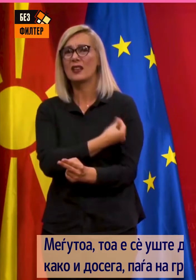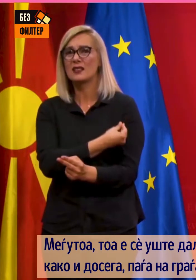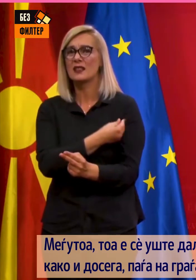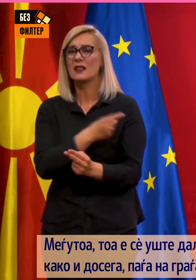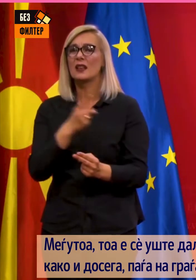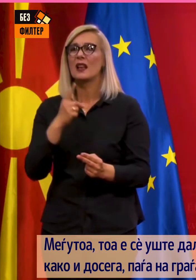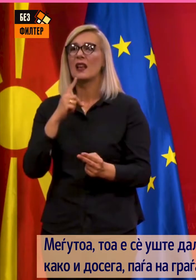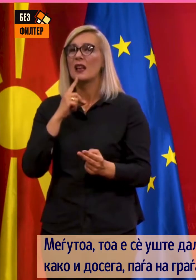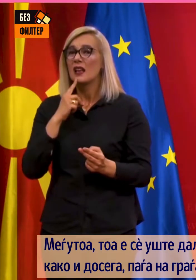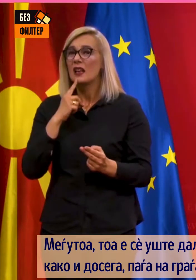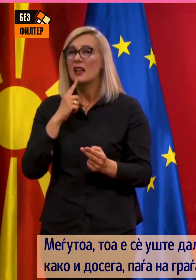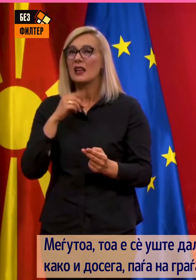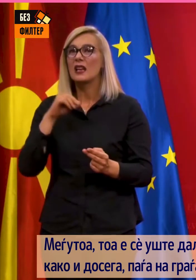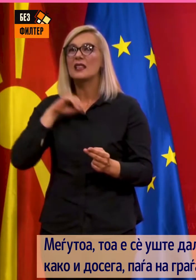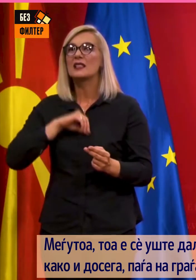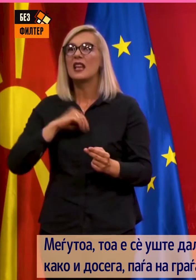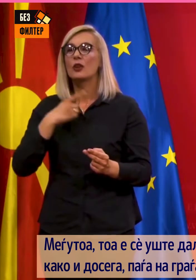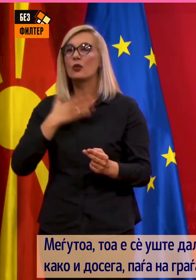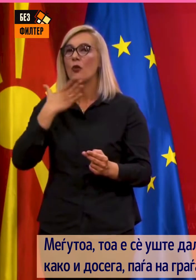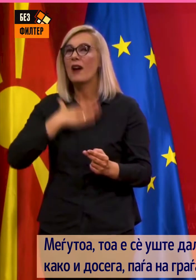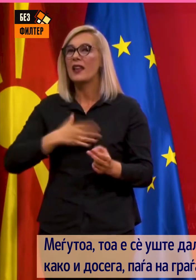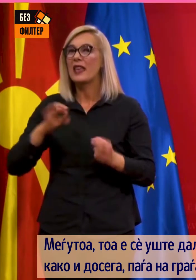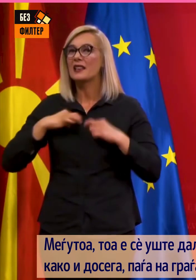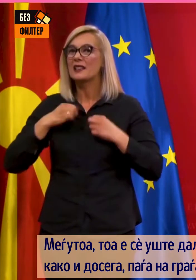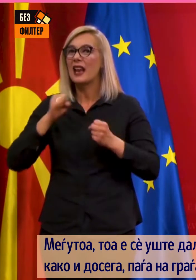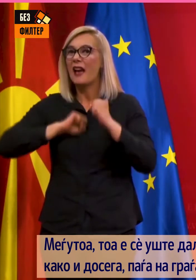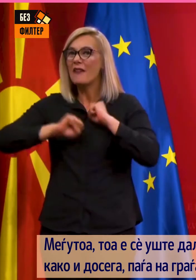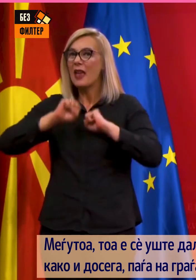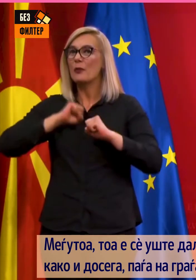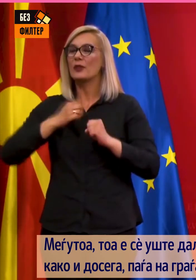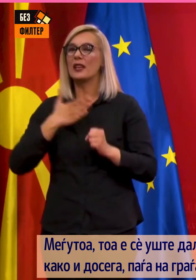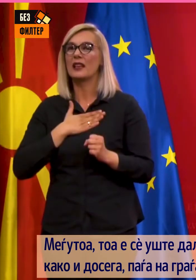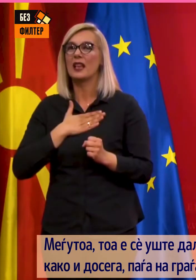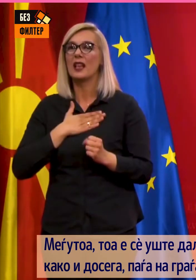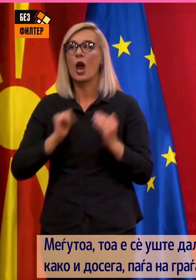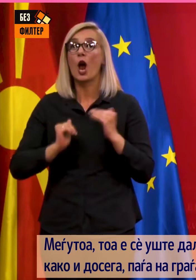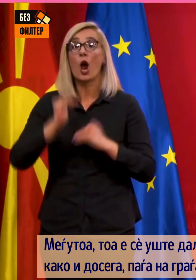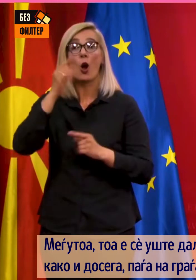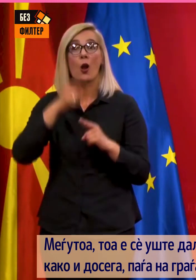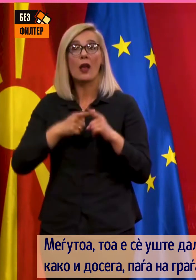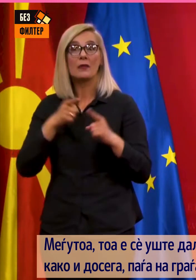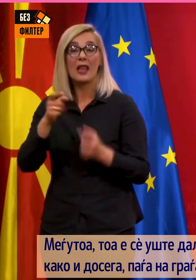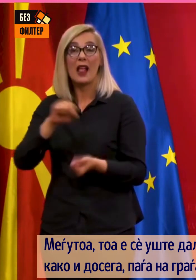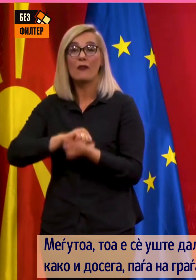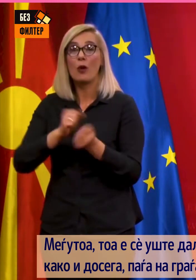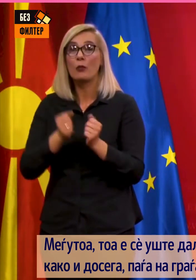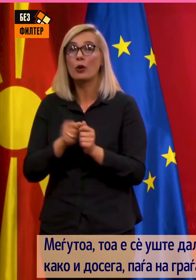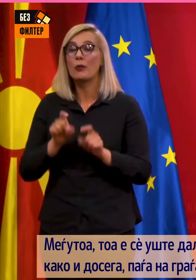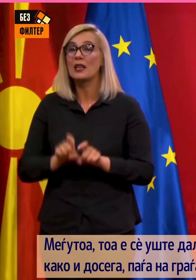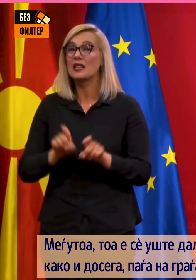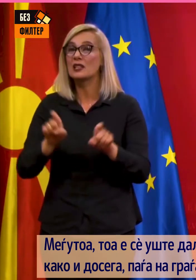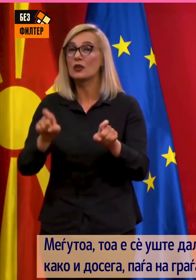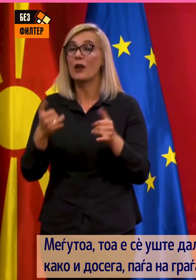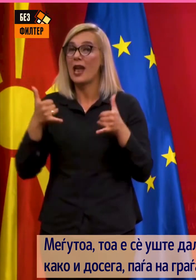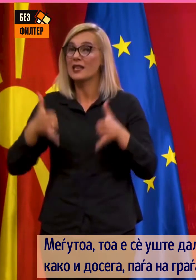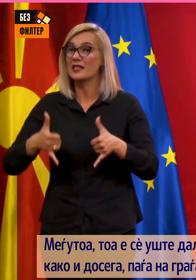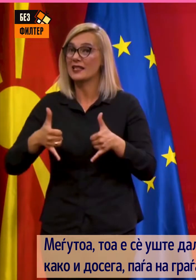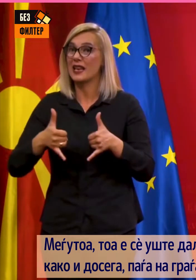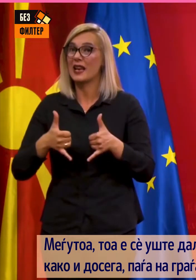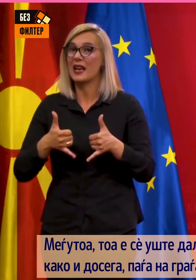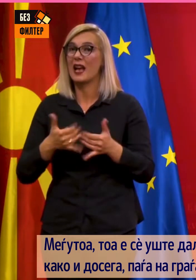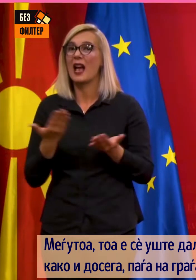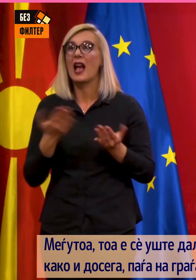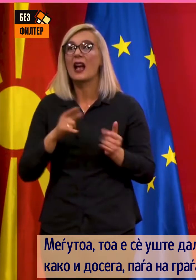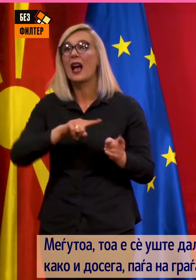колективниот имунитет, меѓутоа тоа се уште далеку. Така да огромен дел во борбата со вирусот сега, како